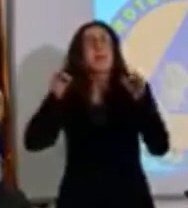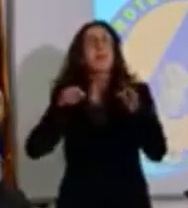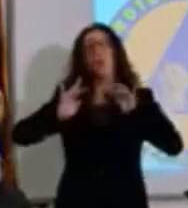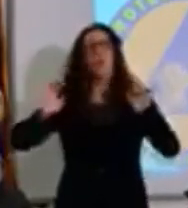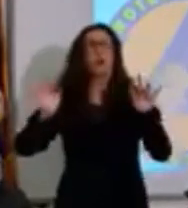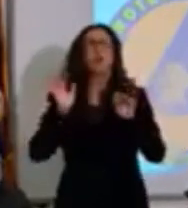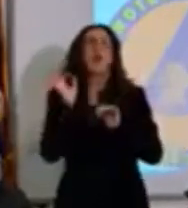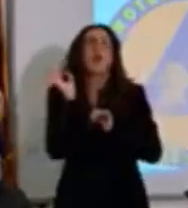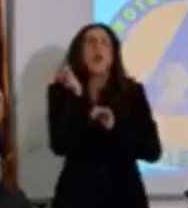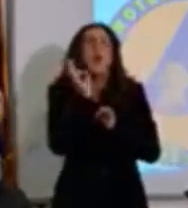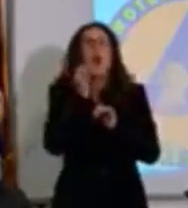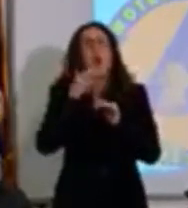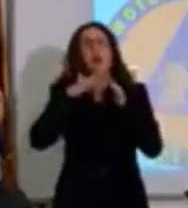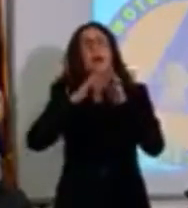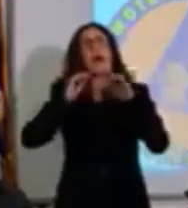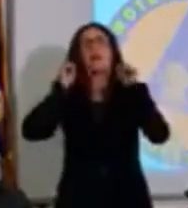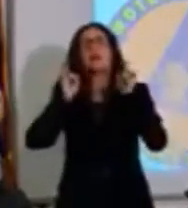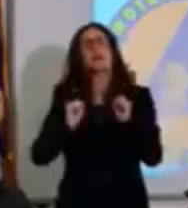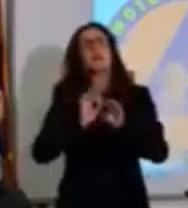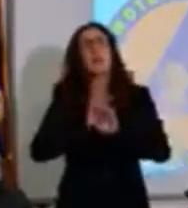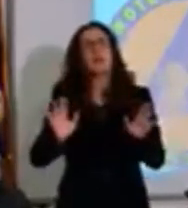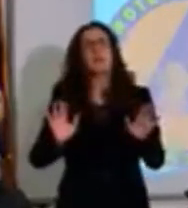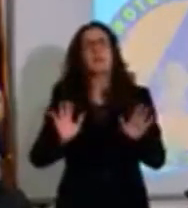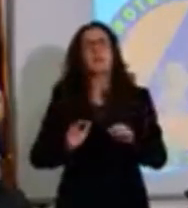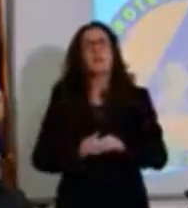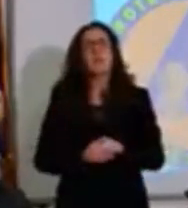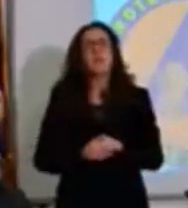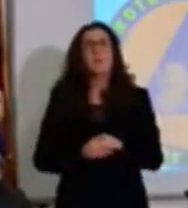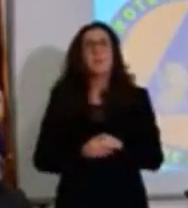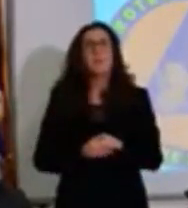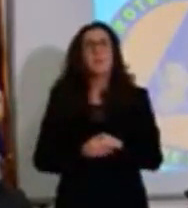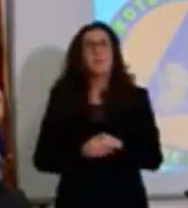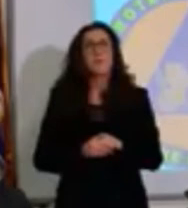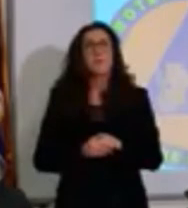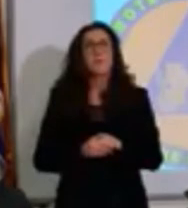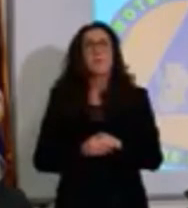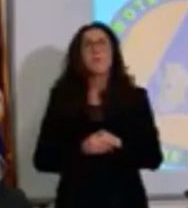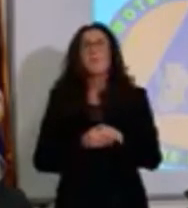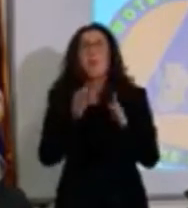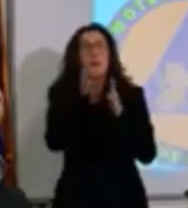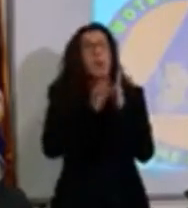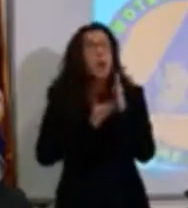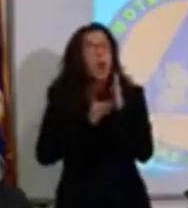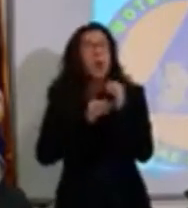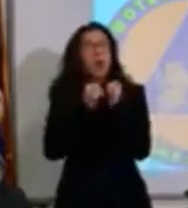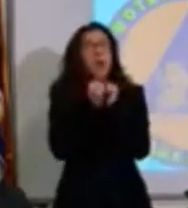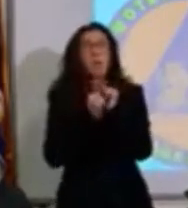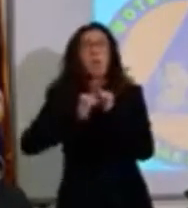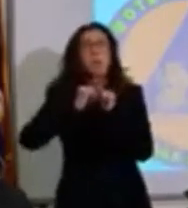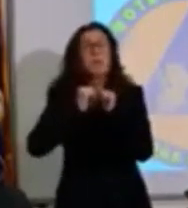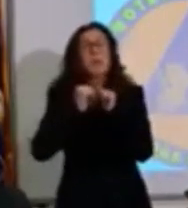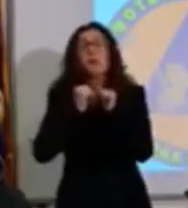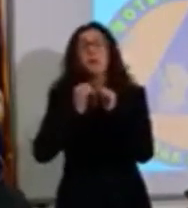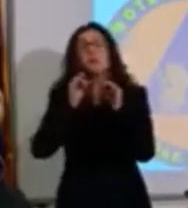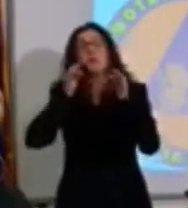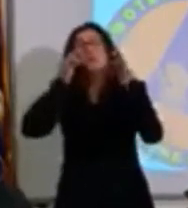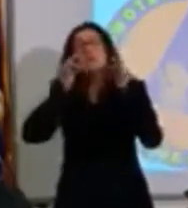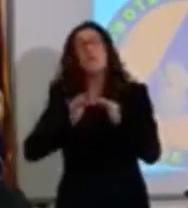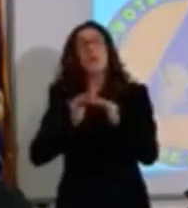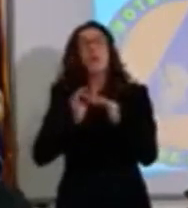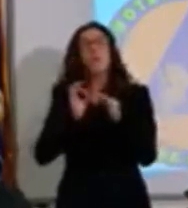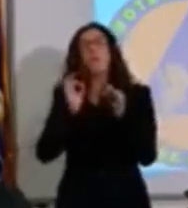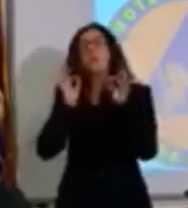stare a casa altrimenti è inevitabile che ci daremo appuntamento alle porte dell'ospedale e poi non veniteci a dire